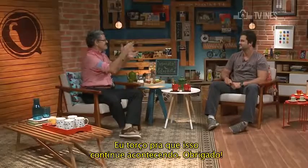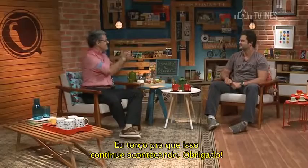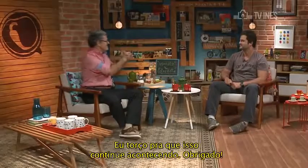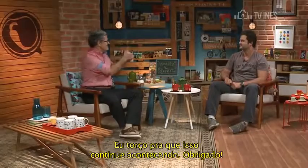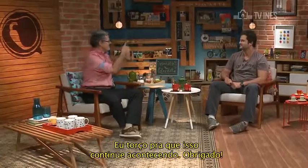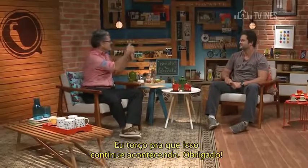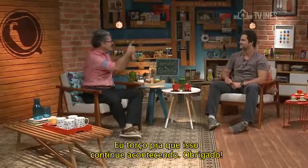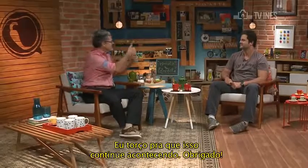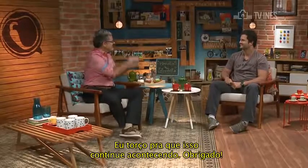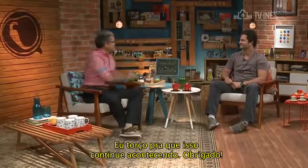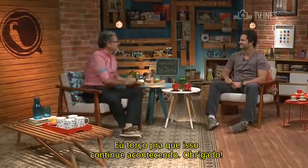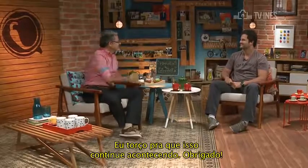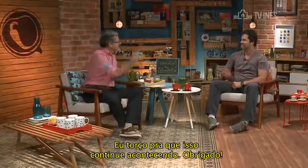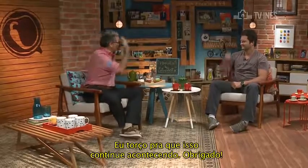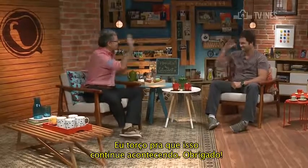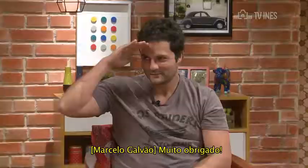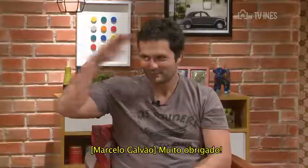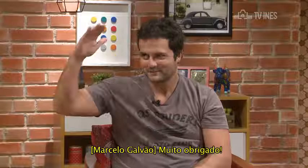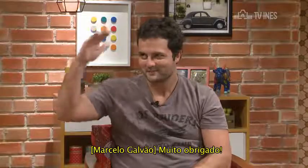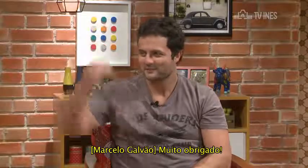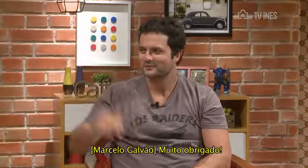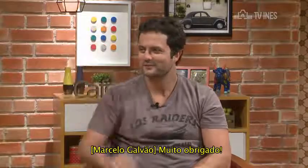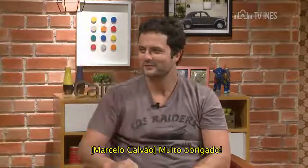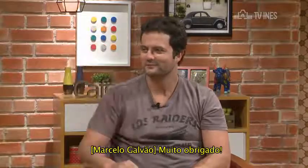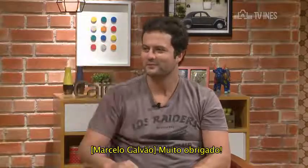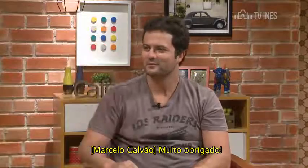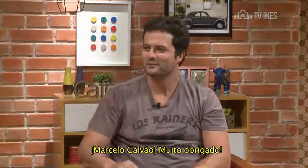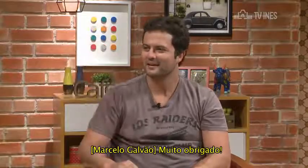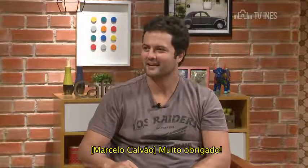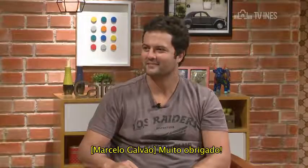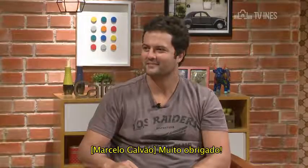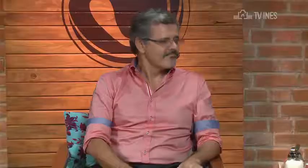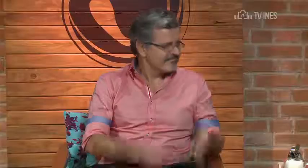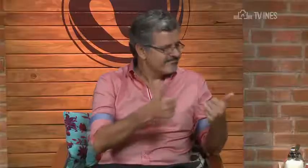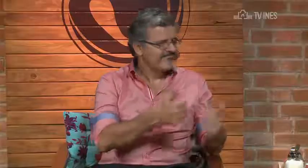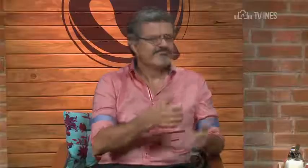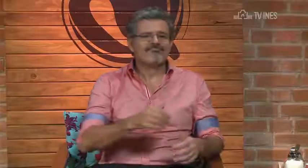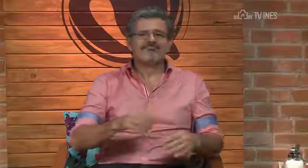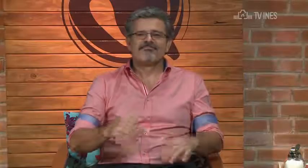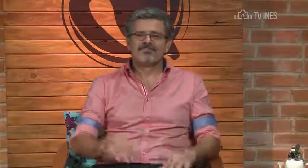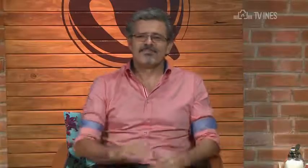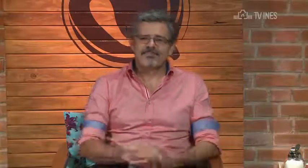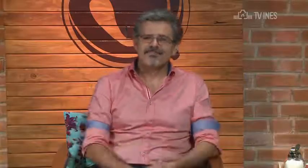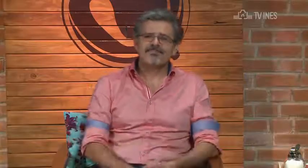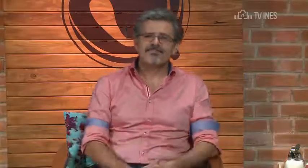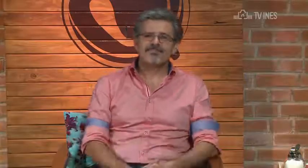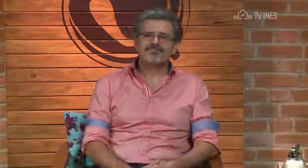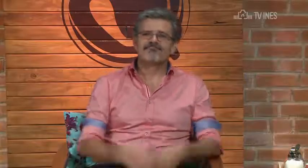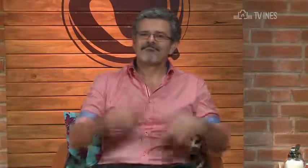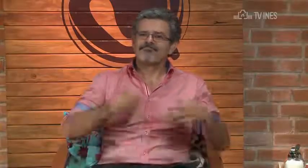Eu torço para que isso continue acontecendo. Obrigado. Muito obrigado.